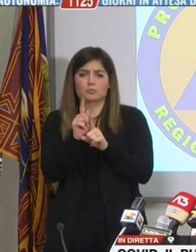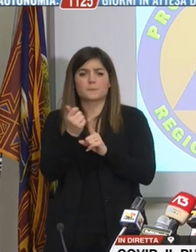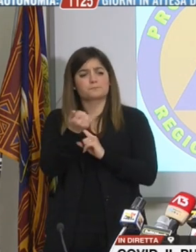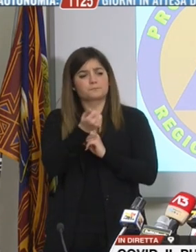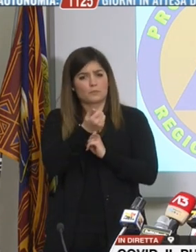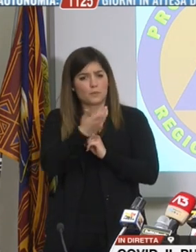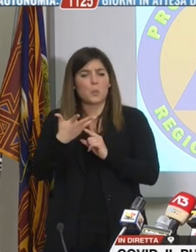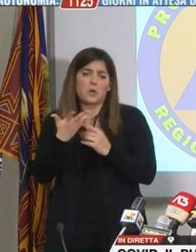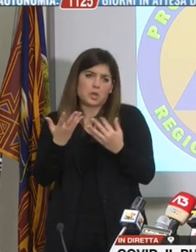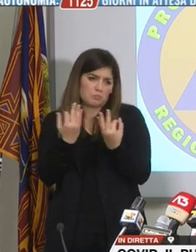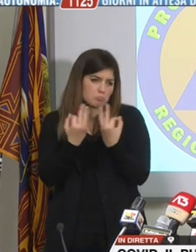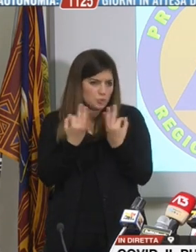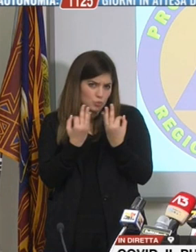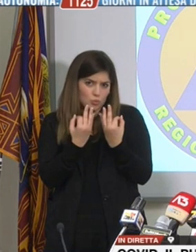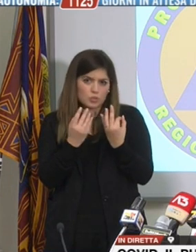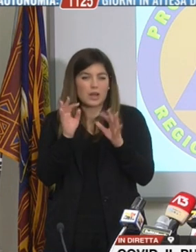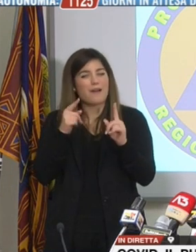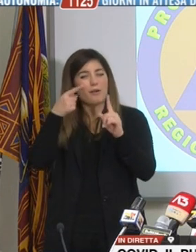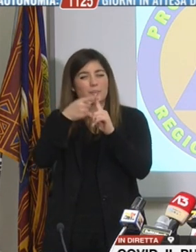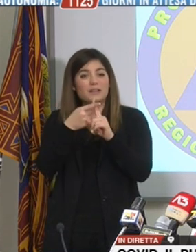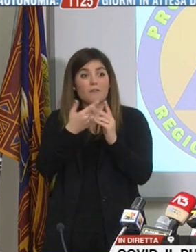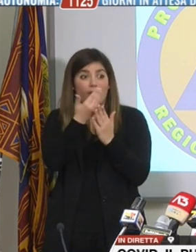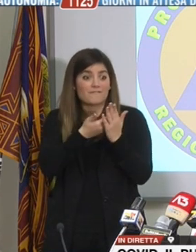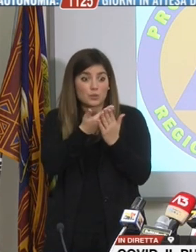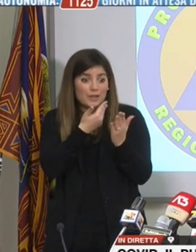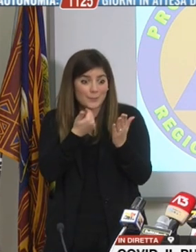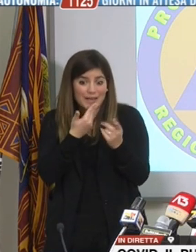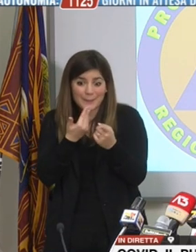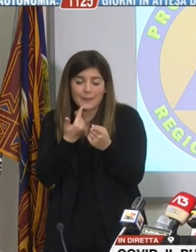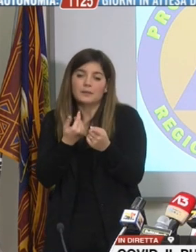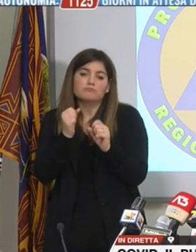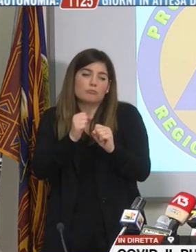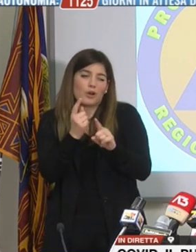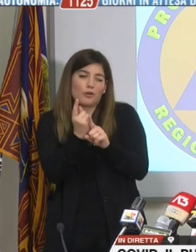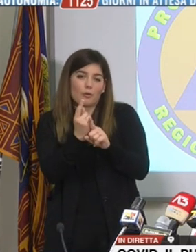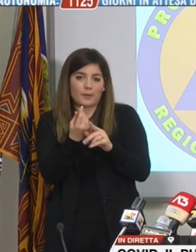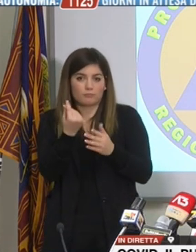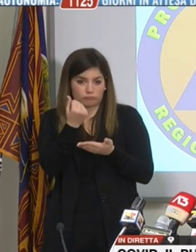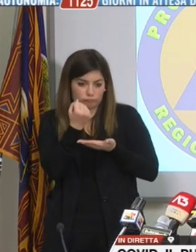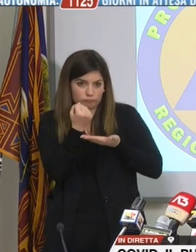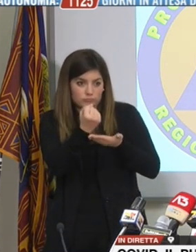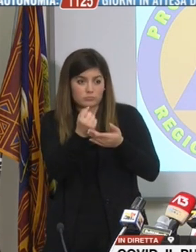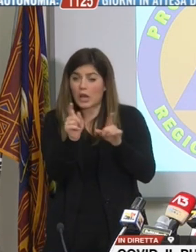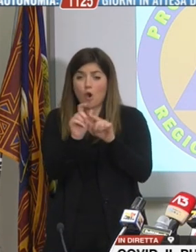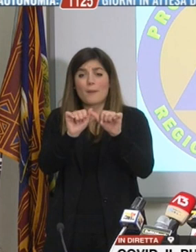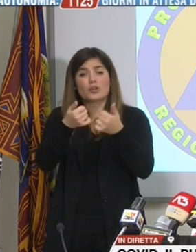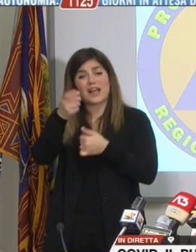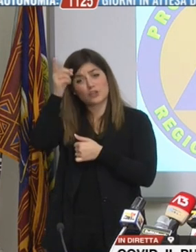andare a ristorare il fatturato che è mancato. È esattamente il modello tedesco. I tedeschi hanno fatto